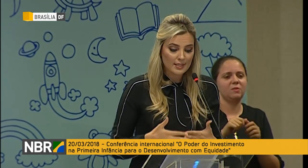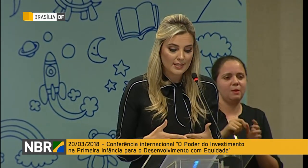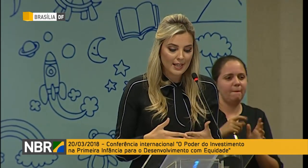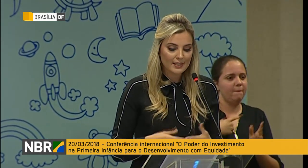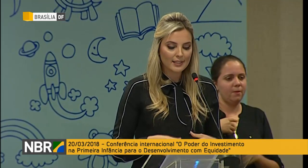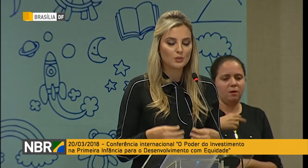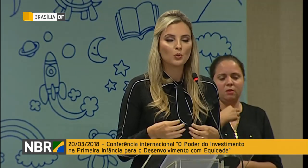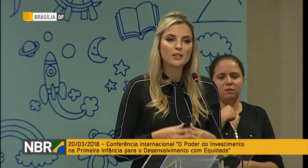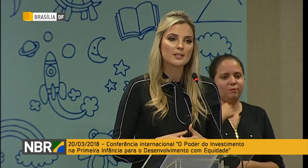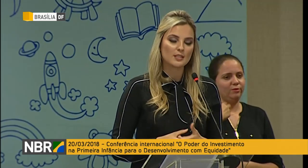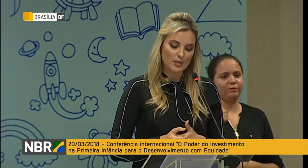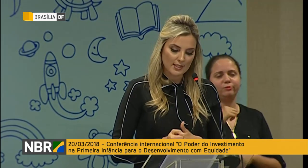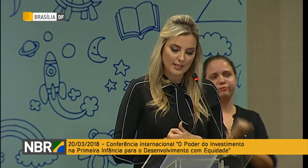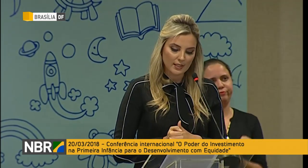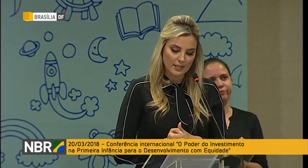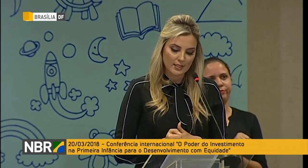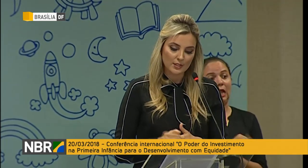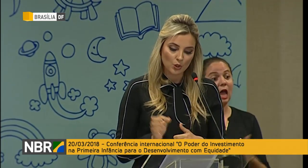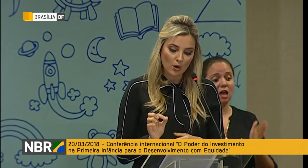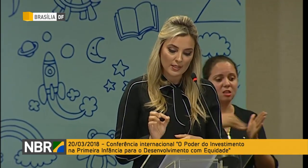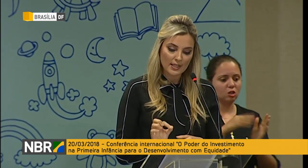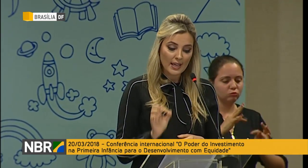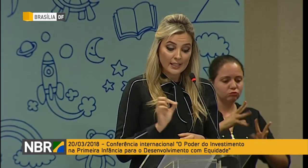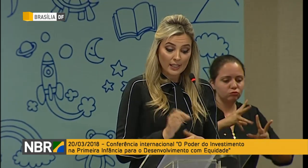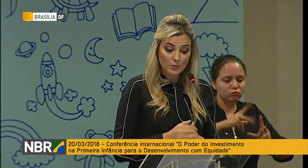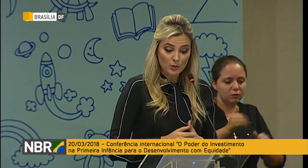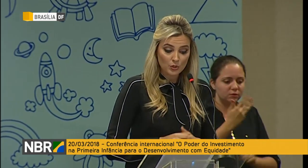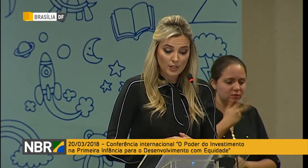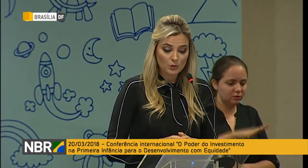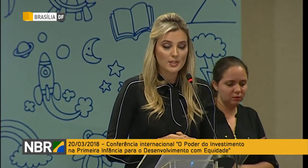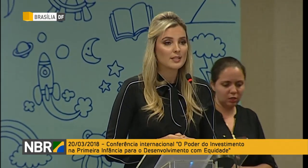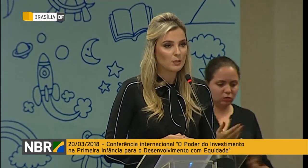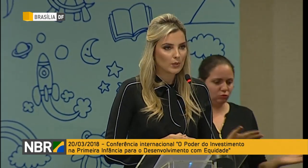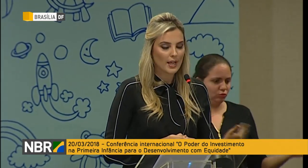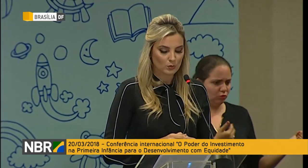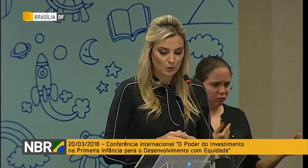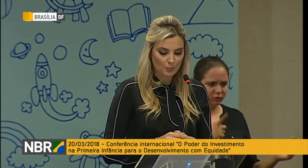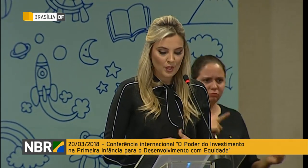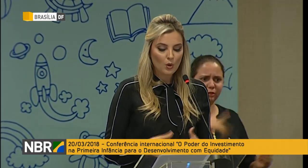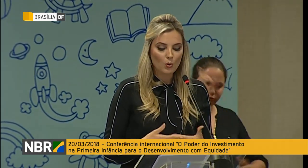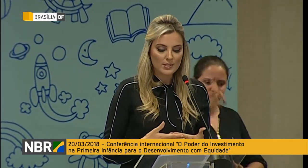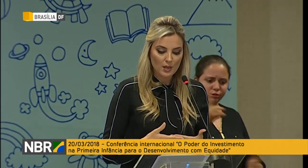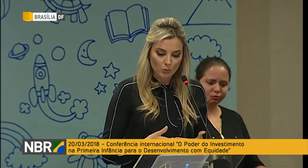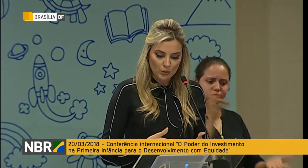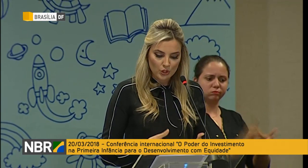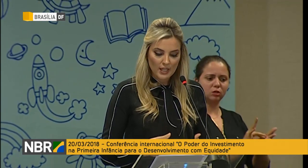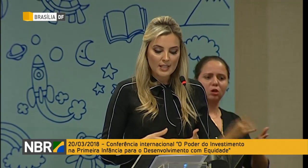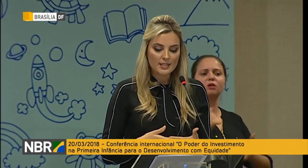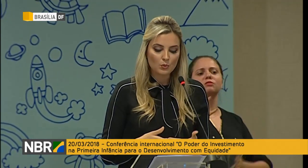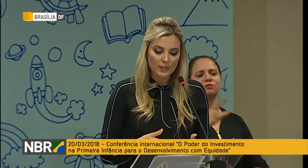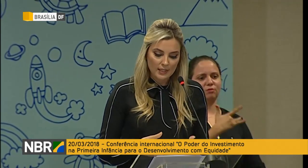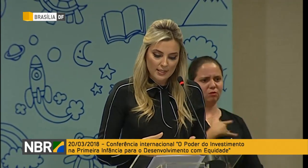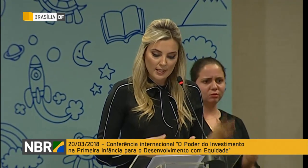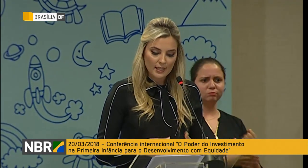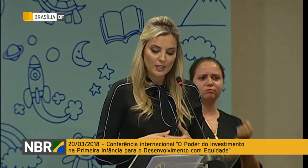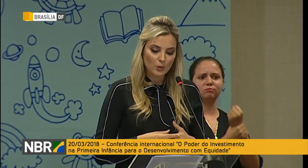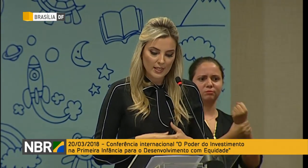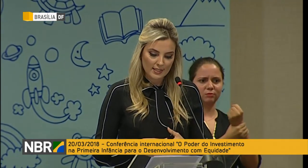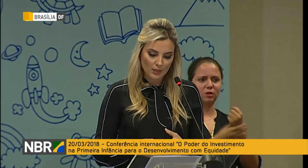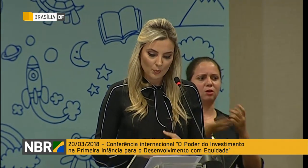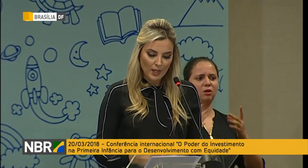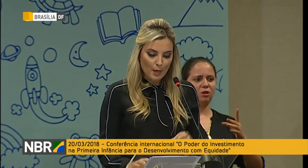podemos descansar até que todas as nossas crianças e jovens tenham seus direitos assegurados, com saúde,